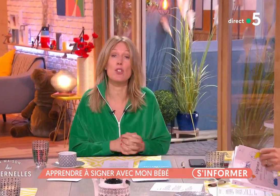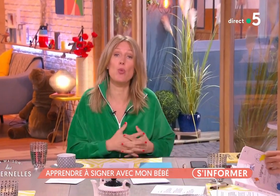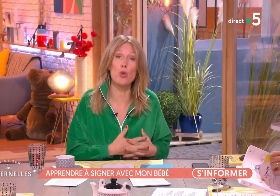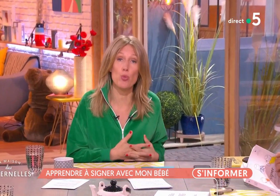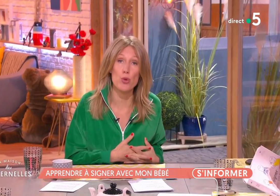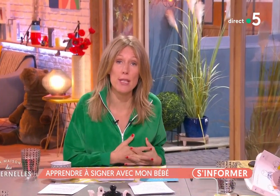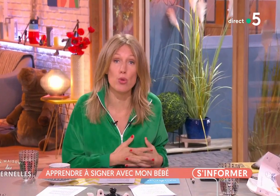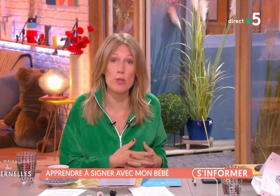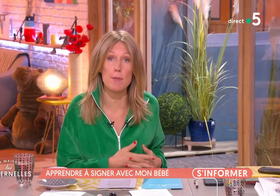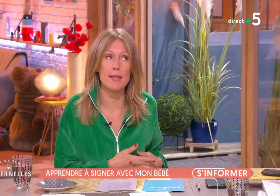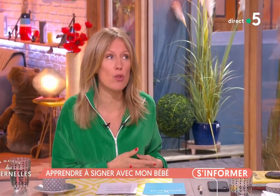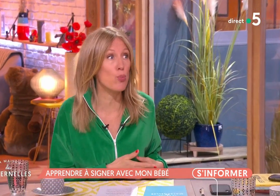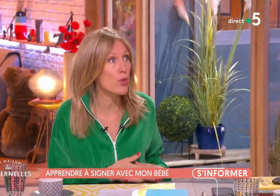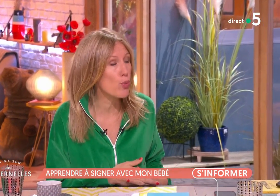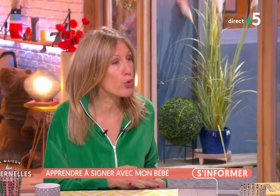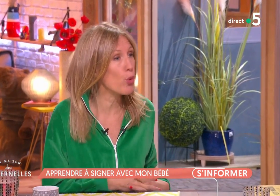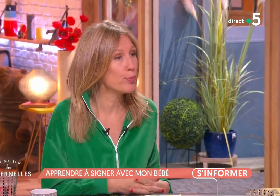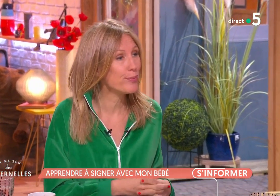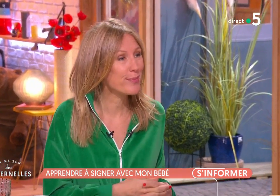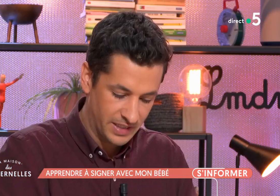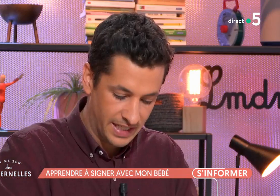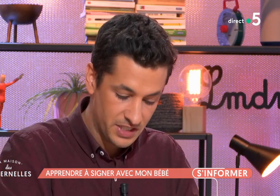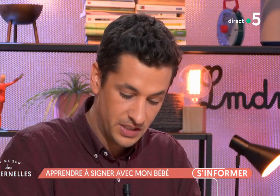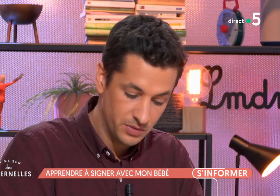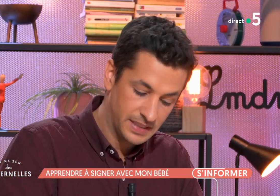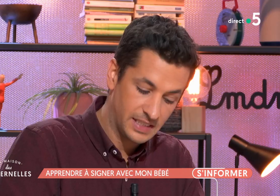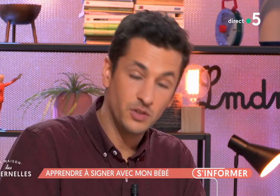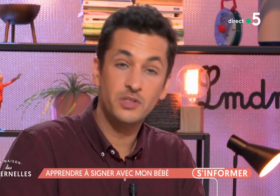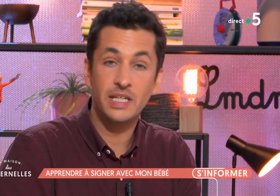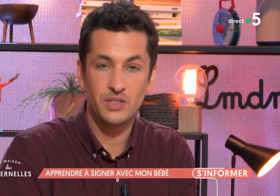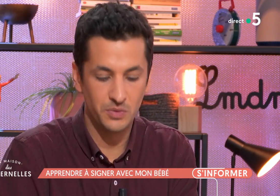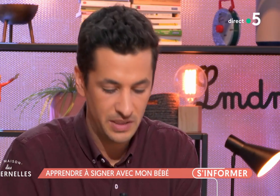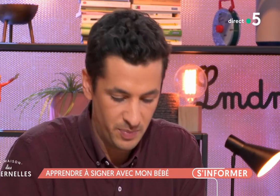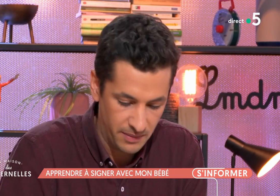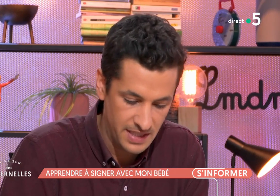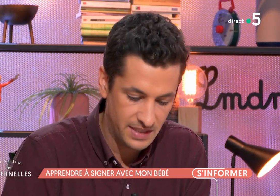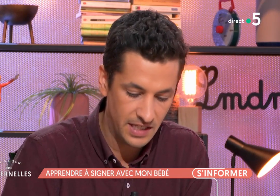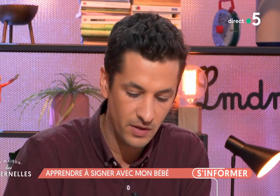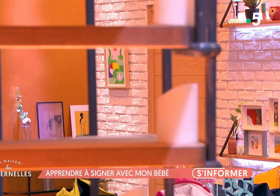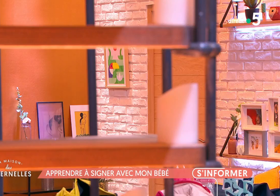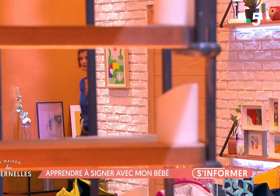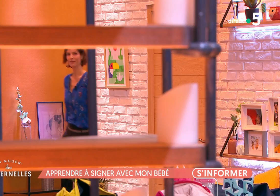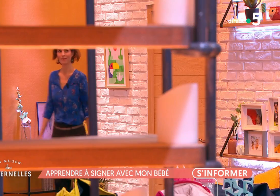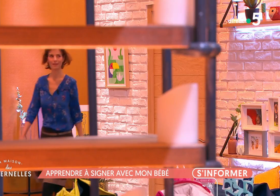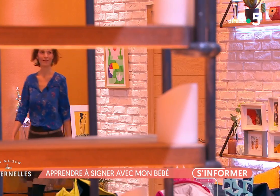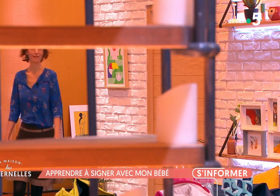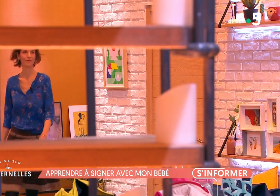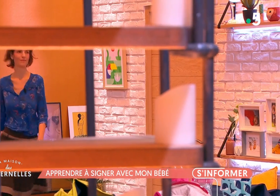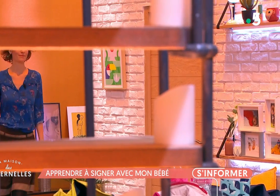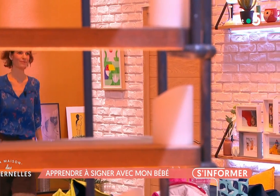de plus en plus et surtout ça se pratique de plus en plus tôt. Et notamment dans des crèches qui s'ouvrent à cette communication qui permet des dialogues assez exceptionnels avec des bébés